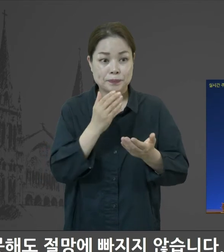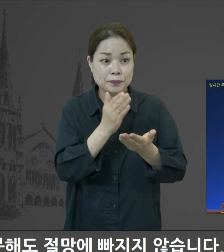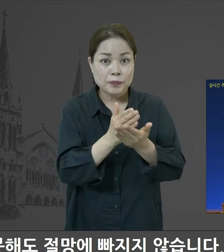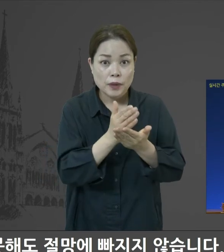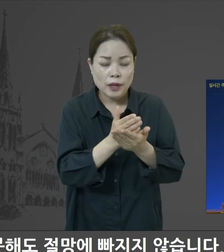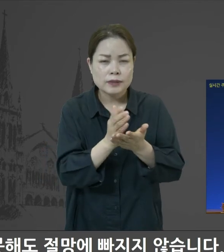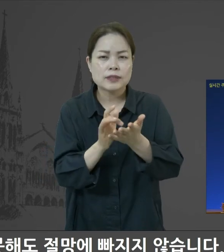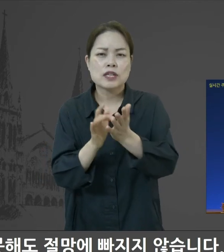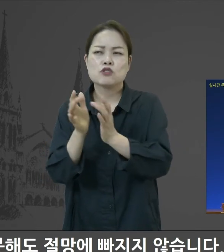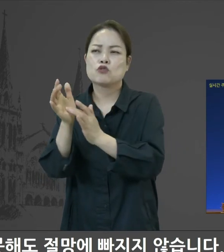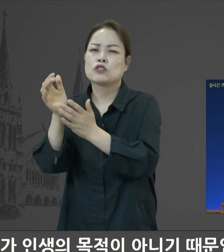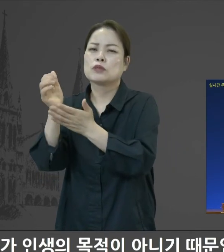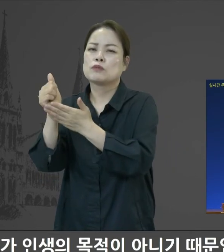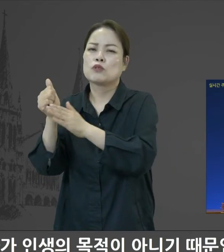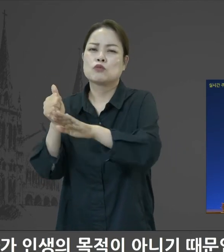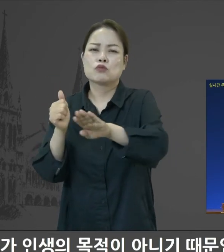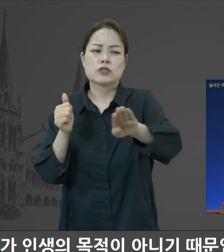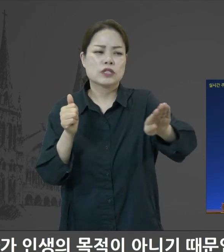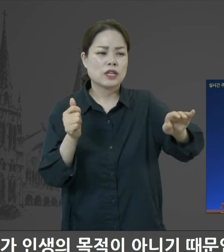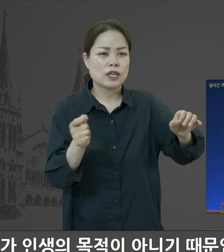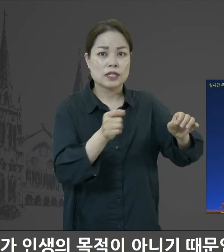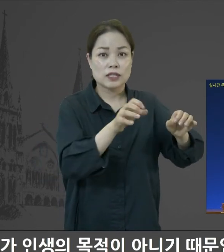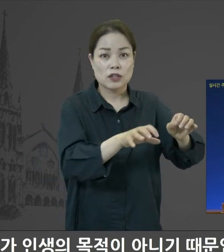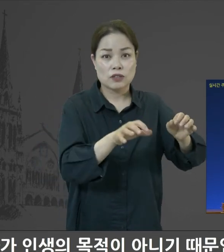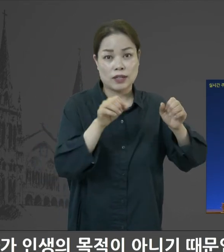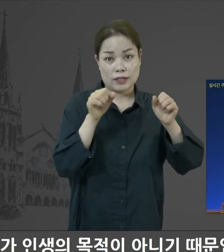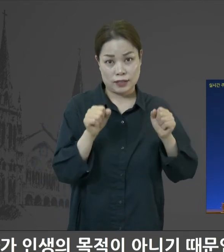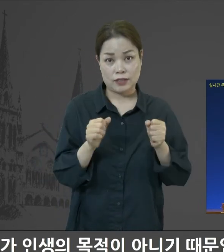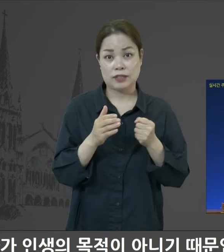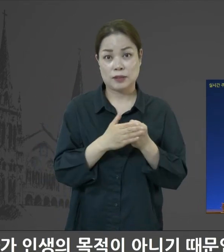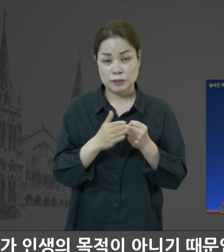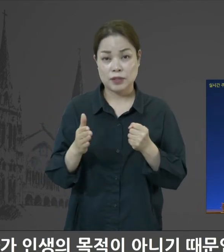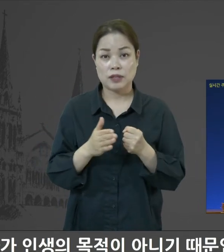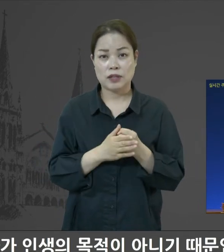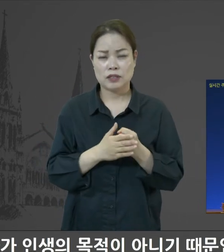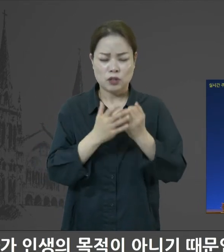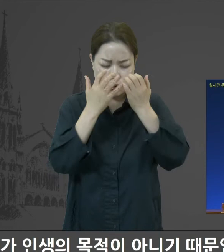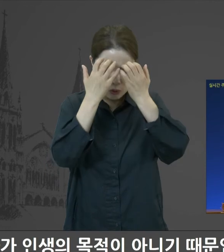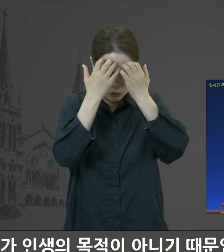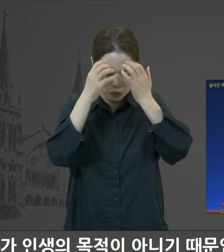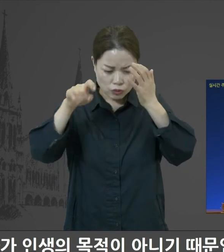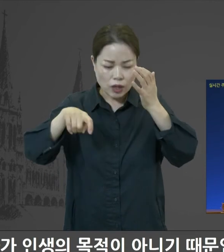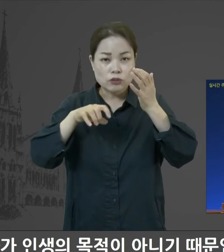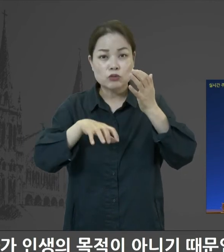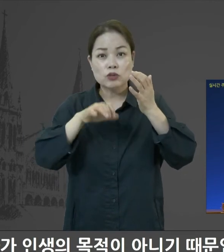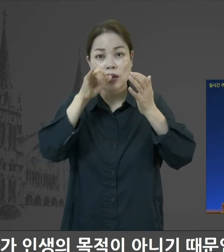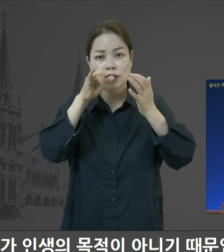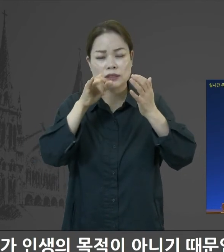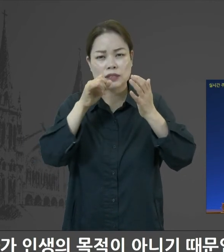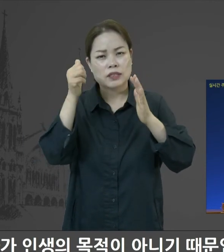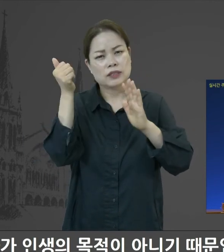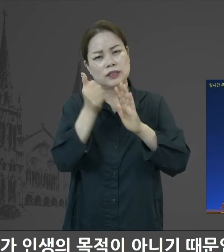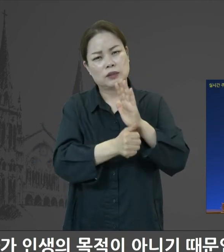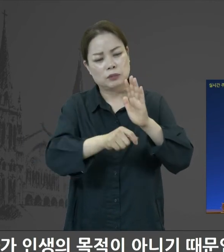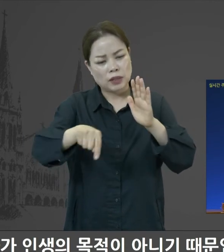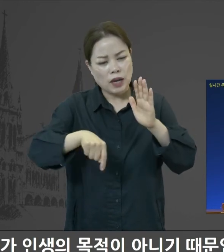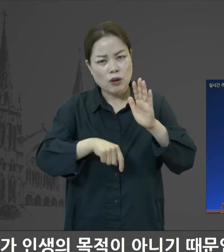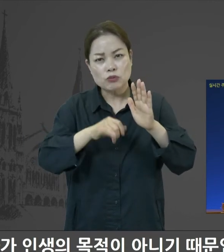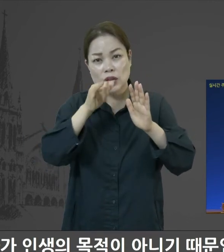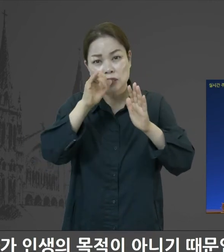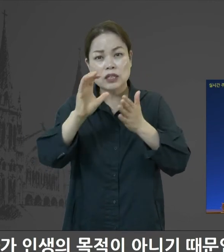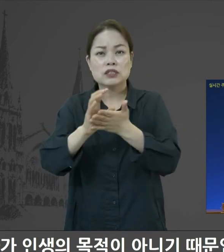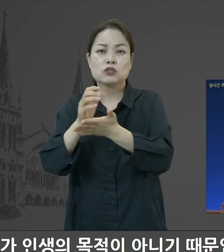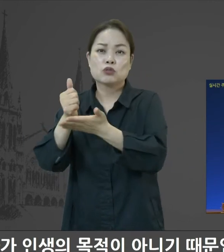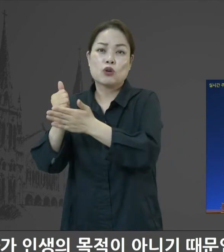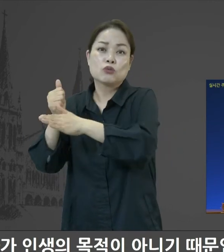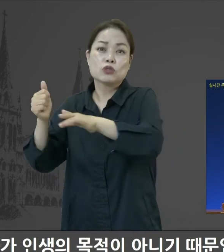이유는 예수님이 우리 곁에 계시기 때문에 그렇습니다. 고난 중에 있어도 실패 가운데 있어도